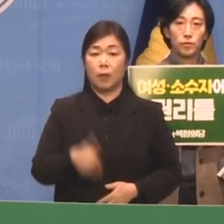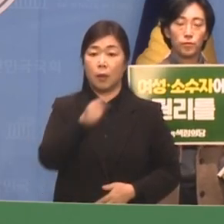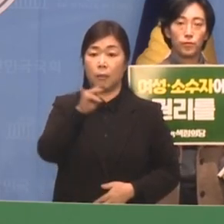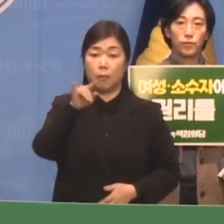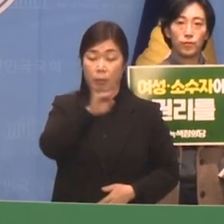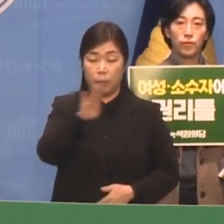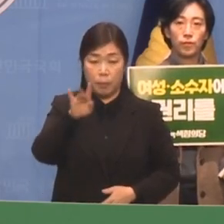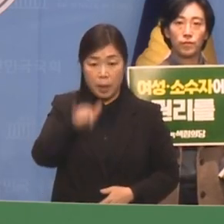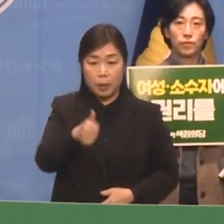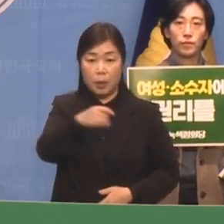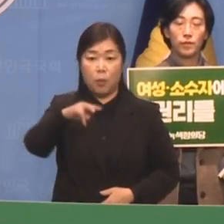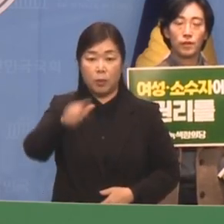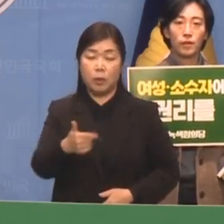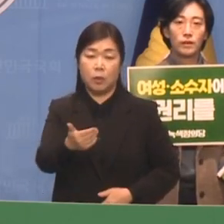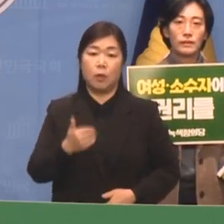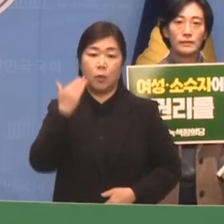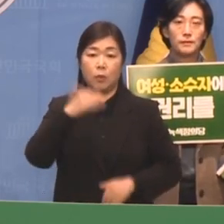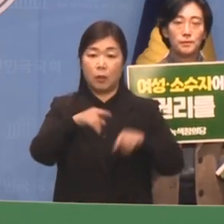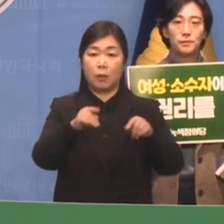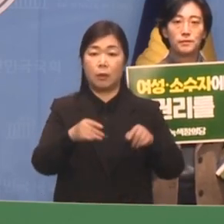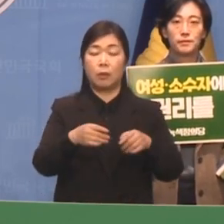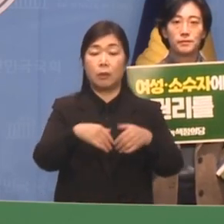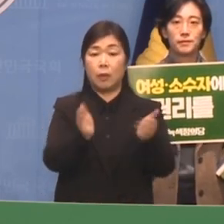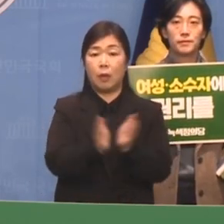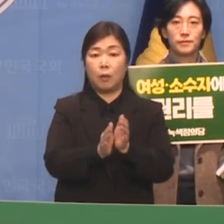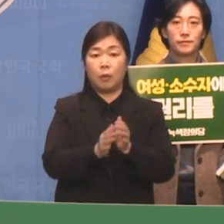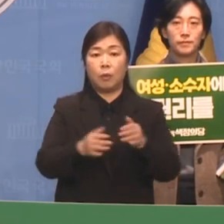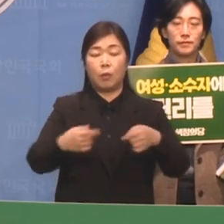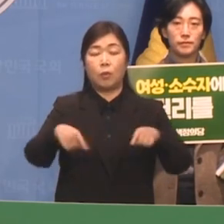백희원 전 녹색당 공동정책위원장입니다.